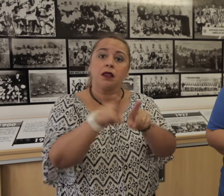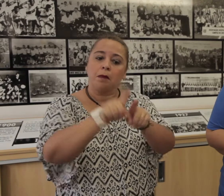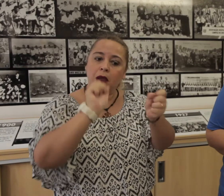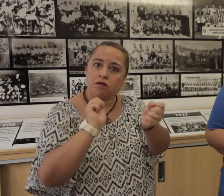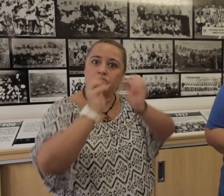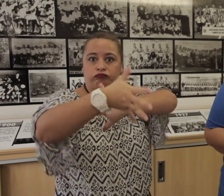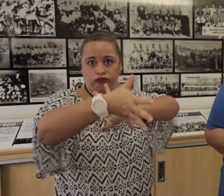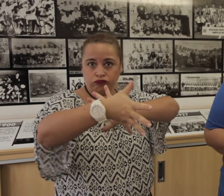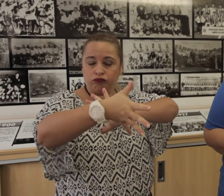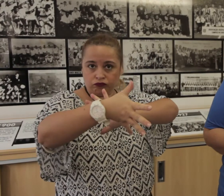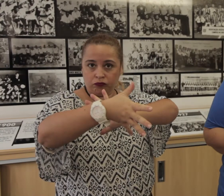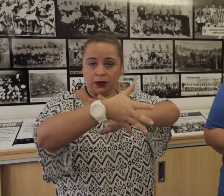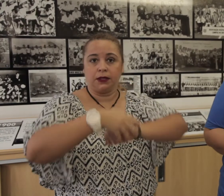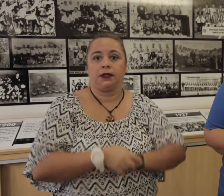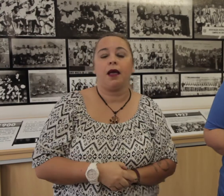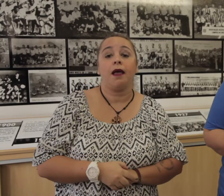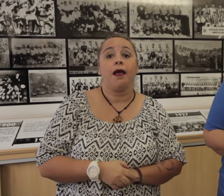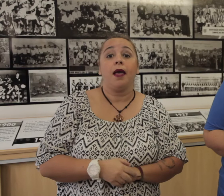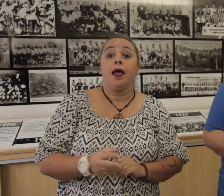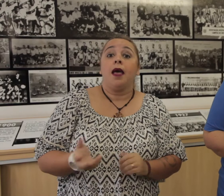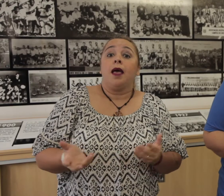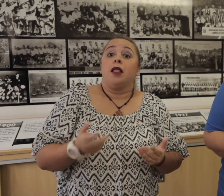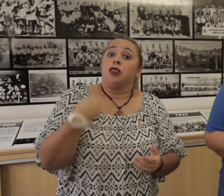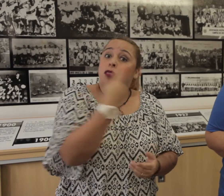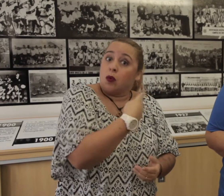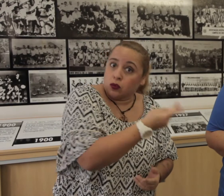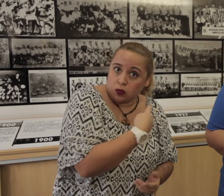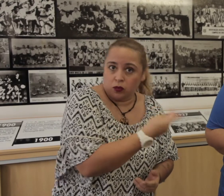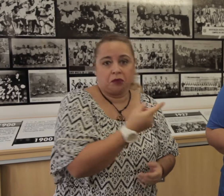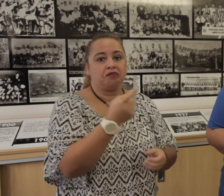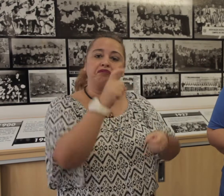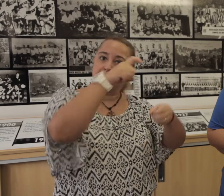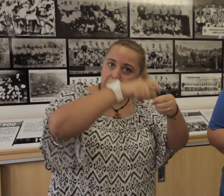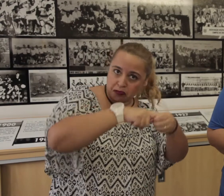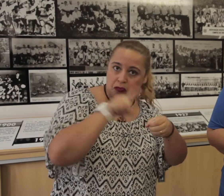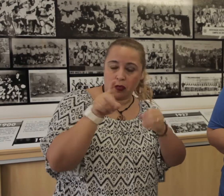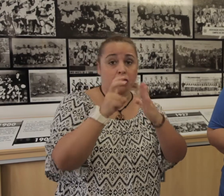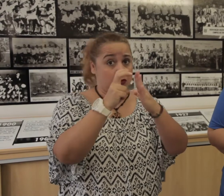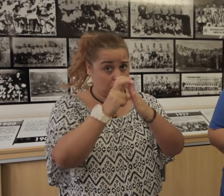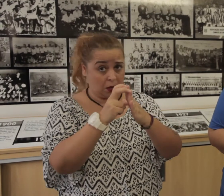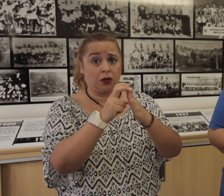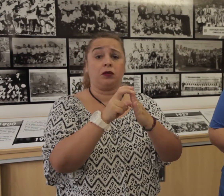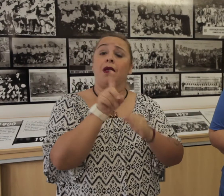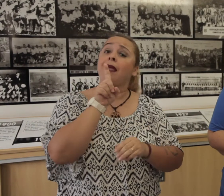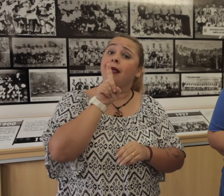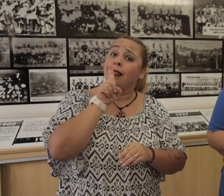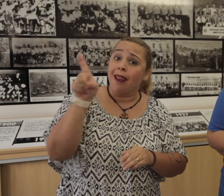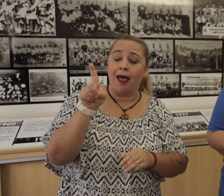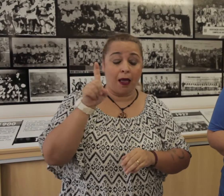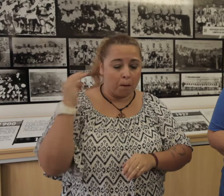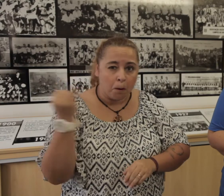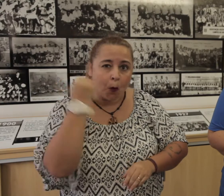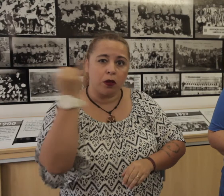Libras. Também para dar fluência da língua de sinais. Nós duas somos